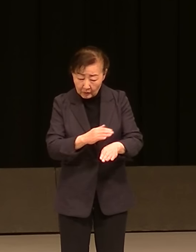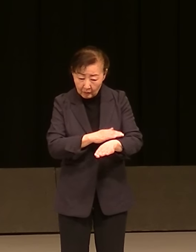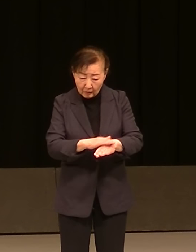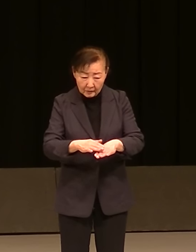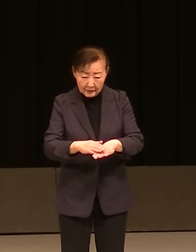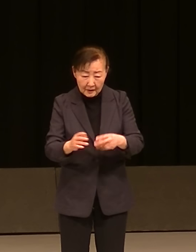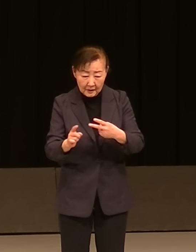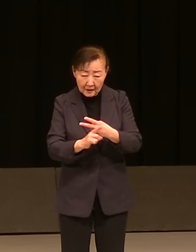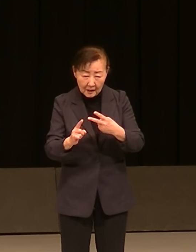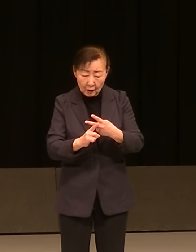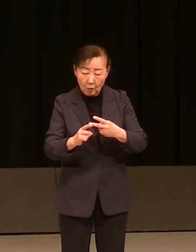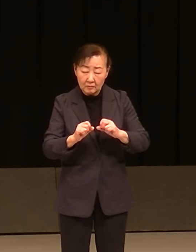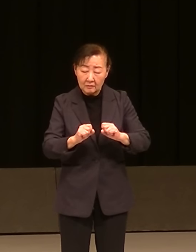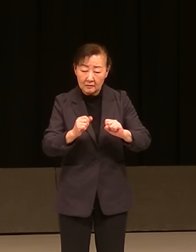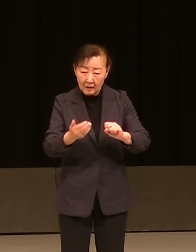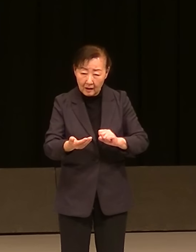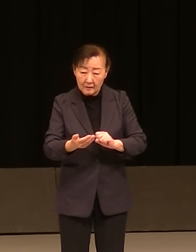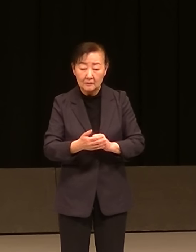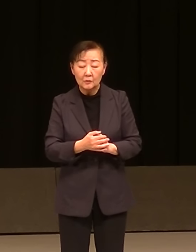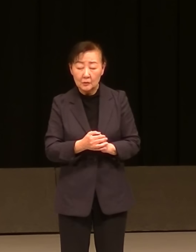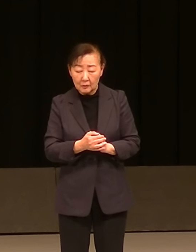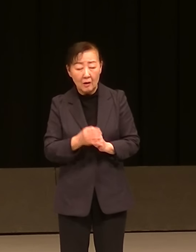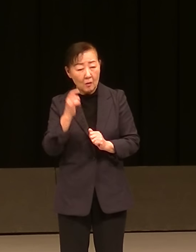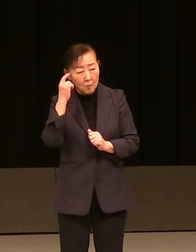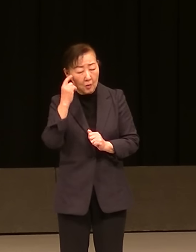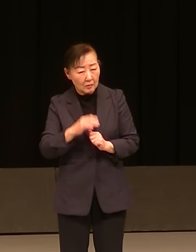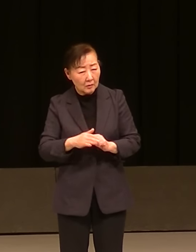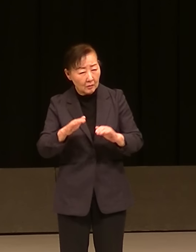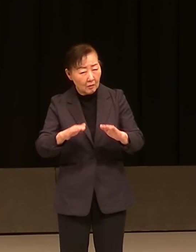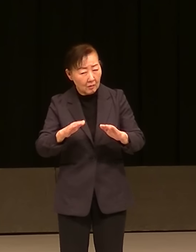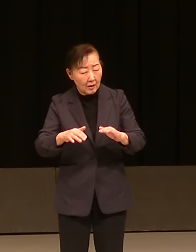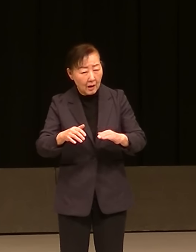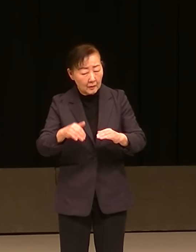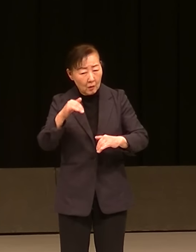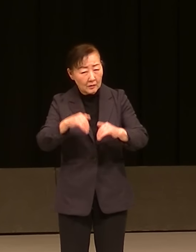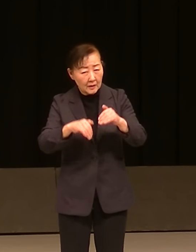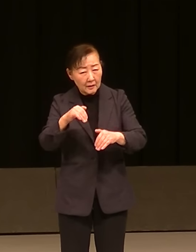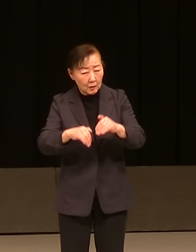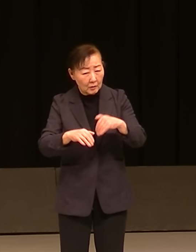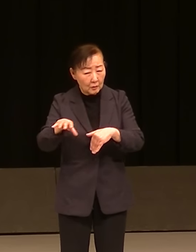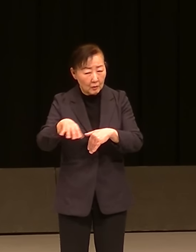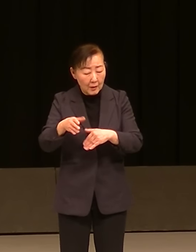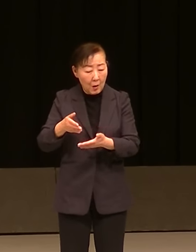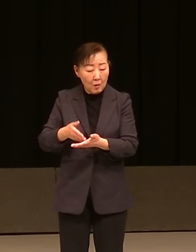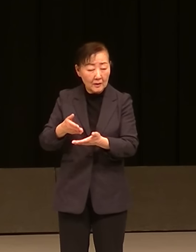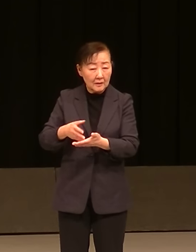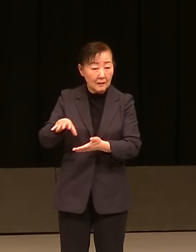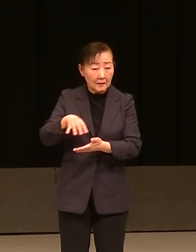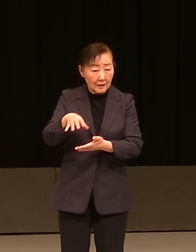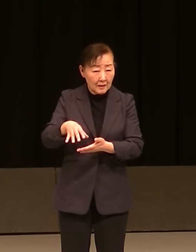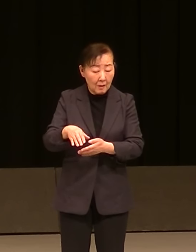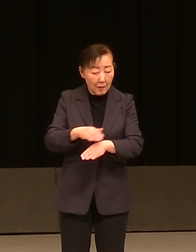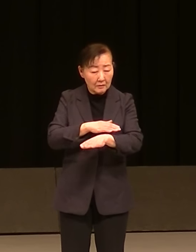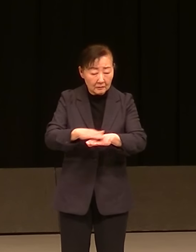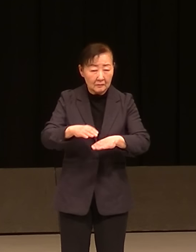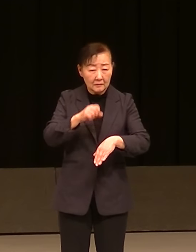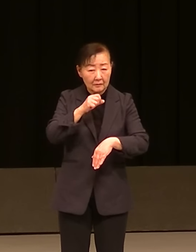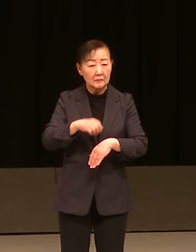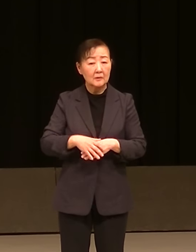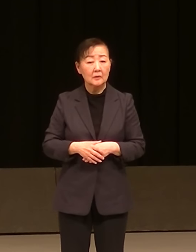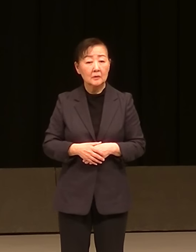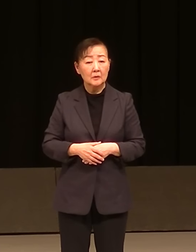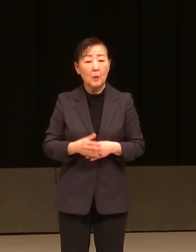か、ということだと思います。今回の路線では割合にその辺がうまくいったようですので、それが一